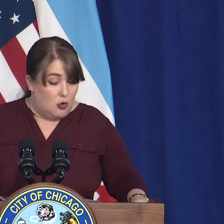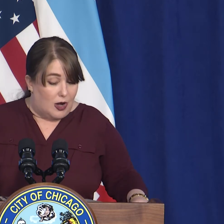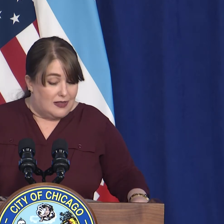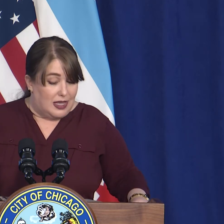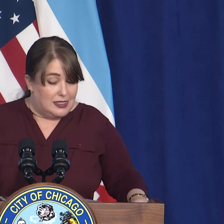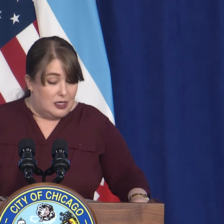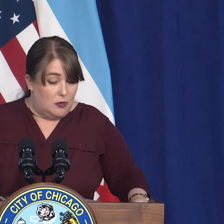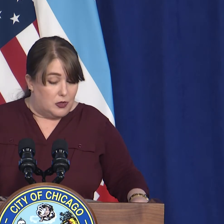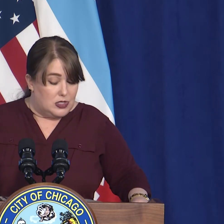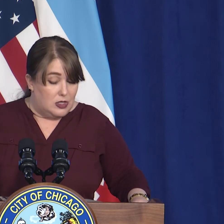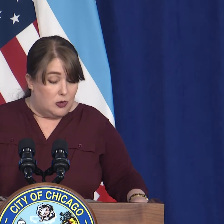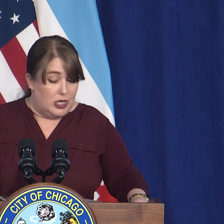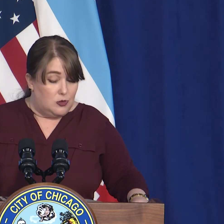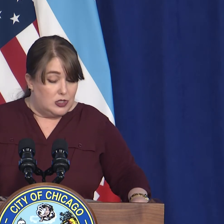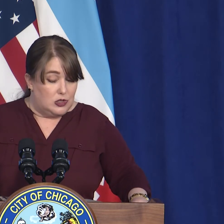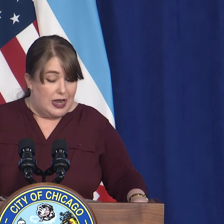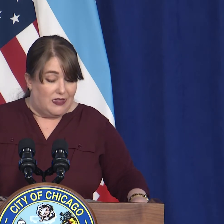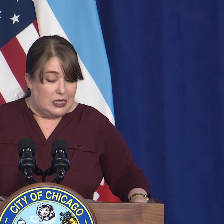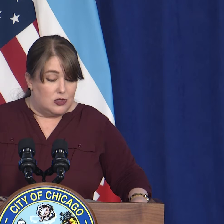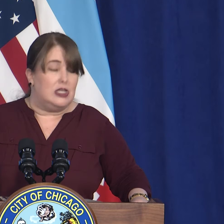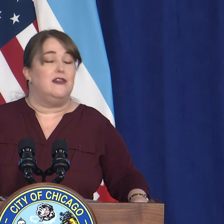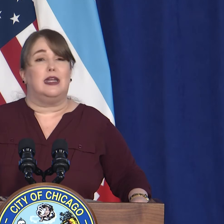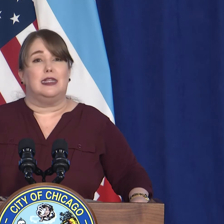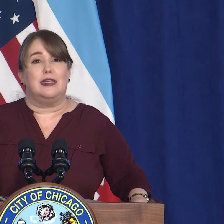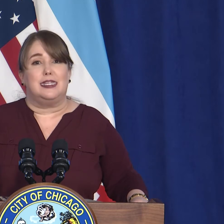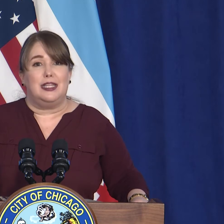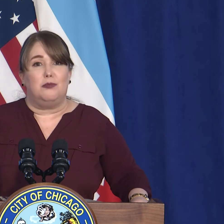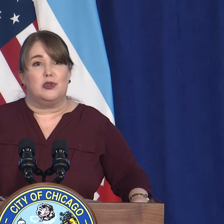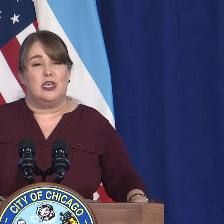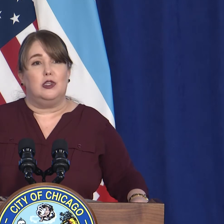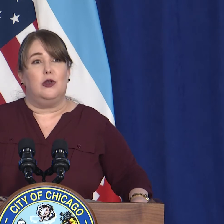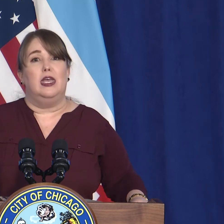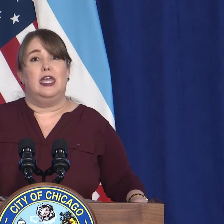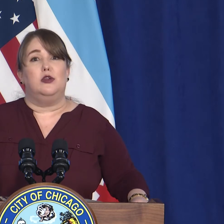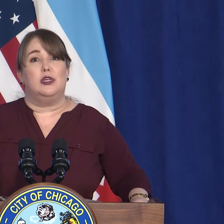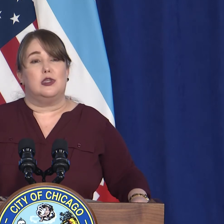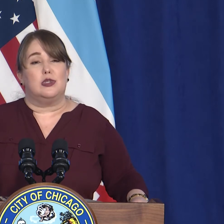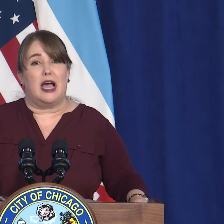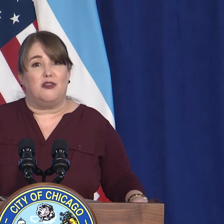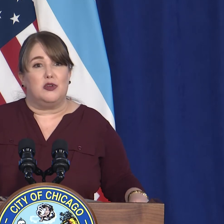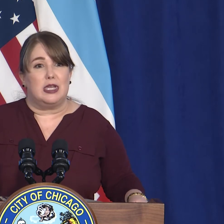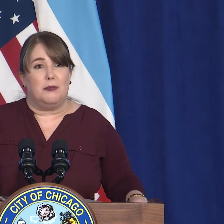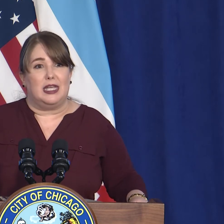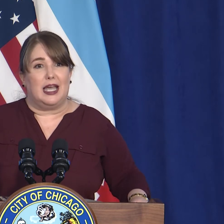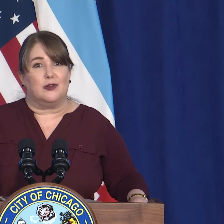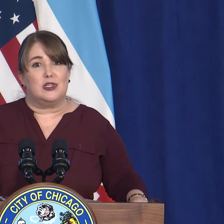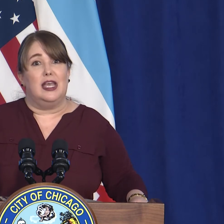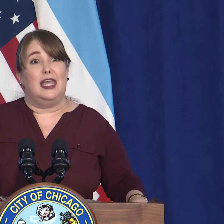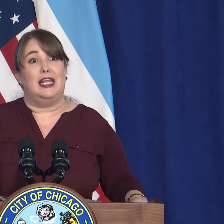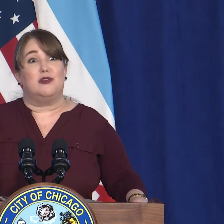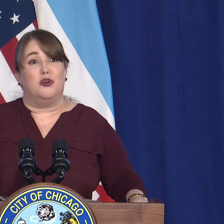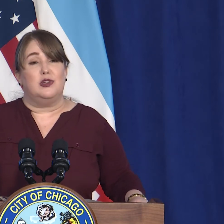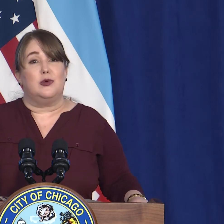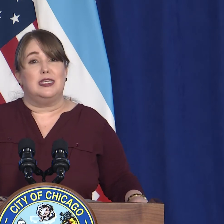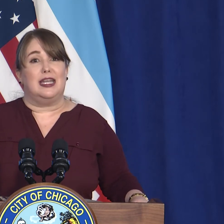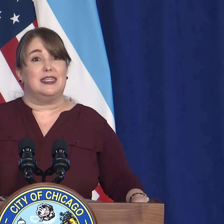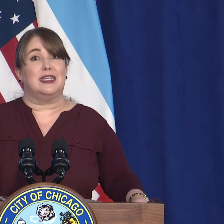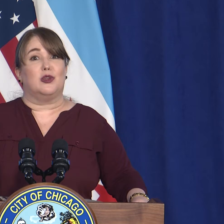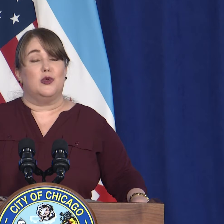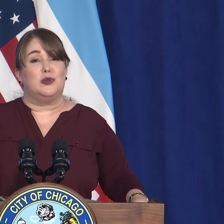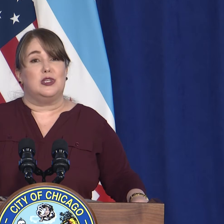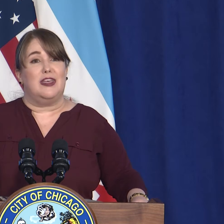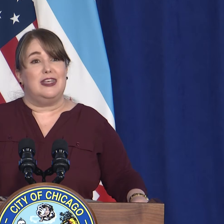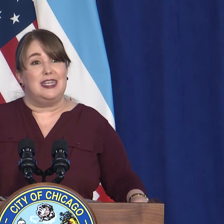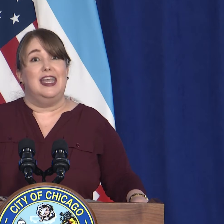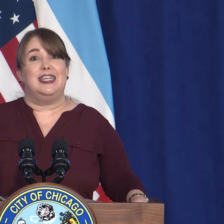caucásicos, 45% en nuestros latinos y 37% en nuestros afroamericanos. El esfuerzo es gracias